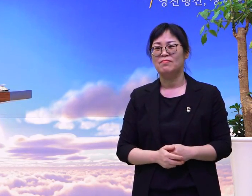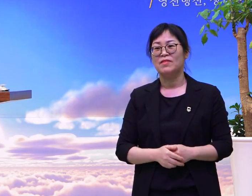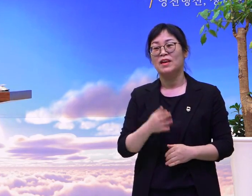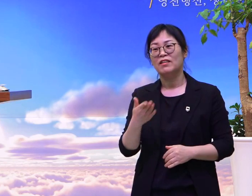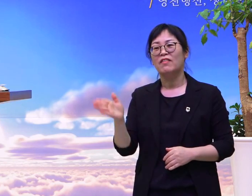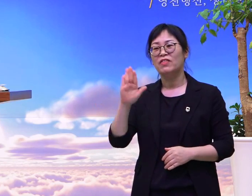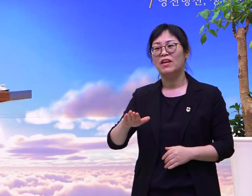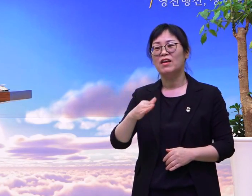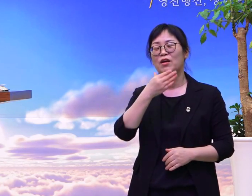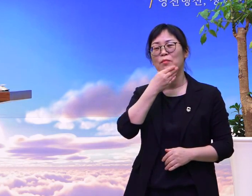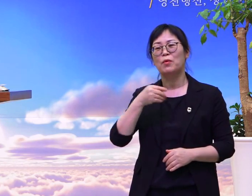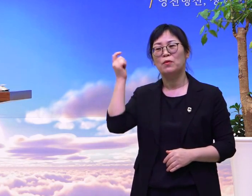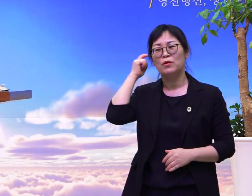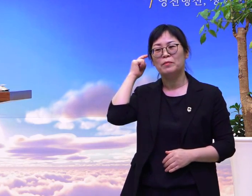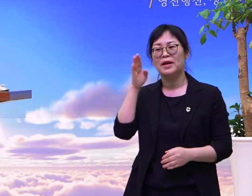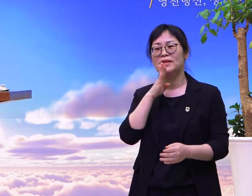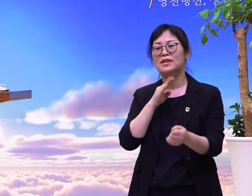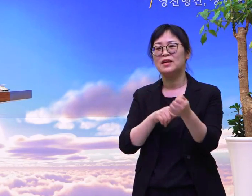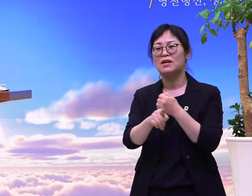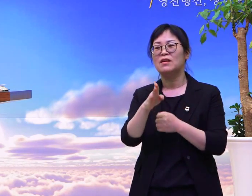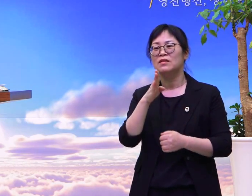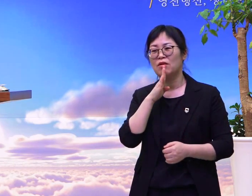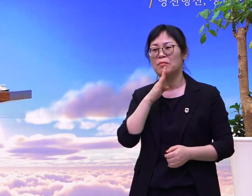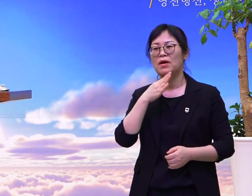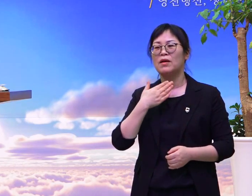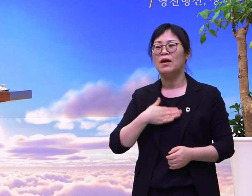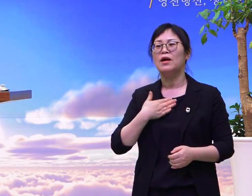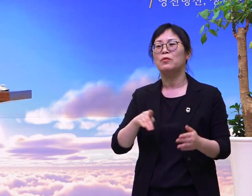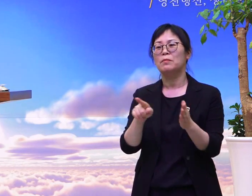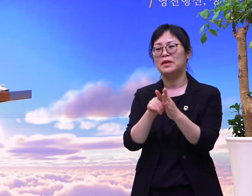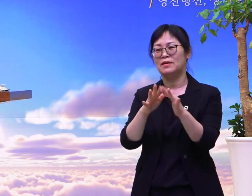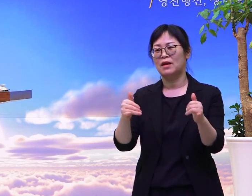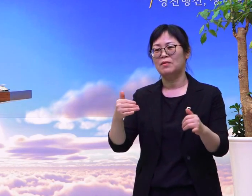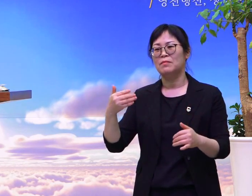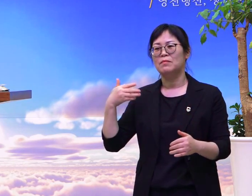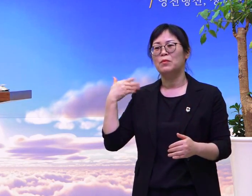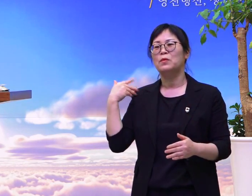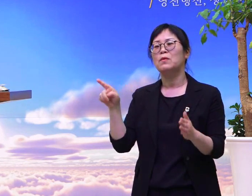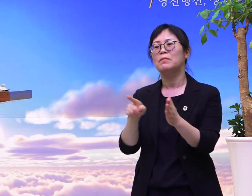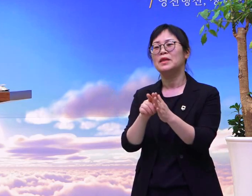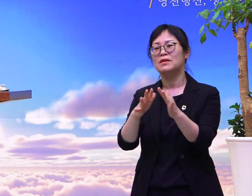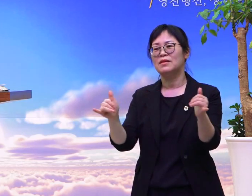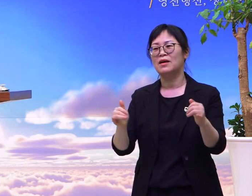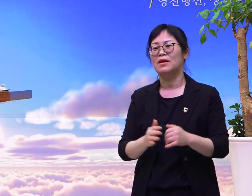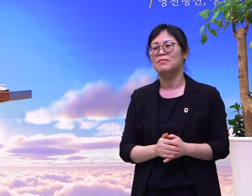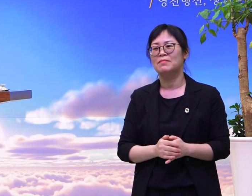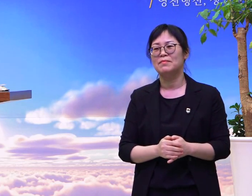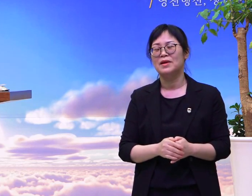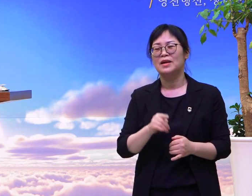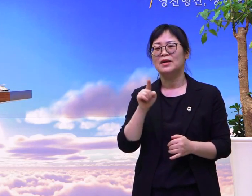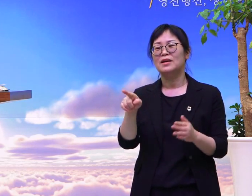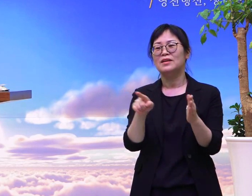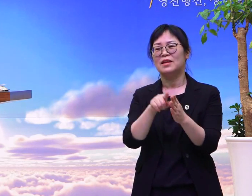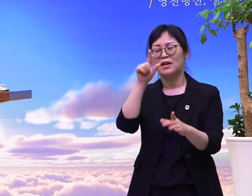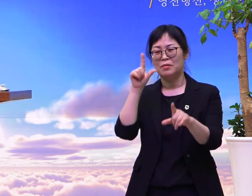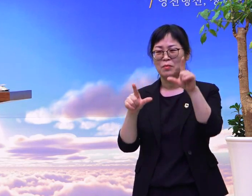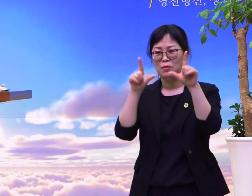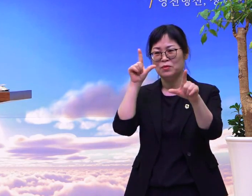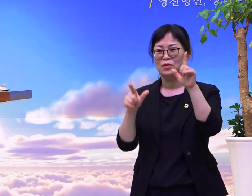복음의 진리를 정말로 알고 믿는 사람과 모르고 믿는 사람은, 그런 사람들의 신앙의